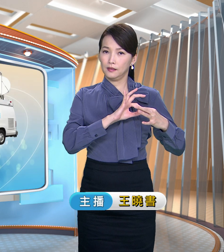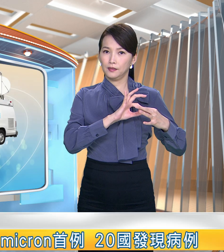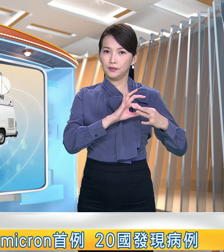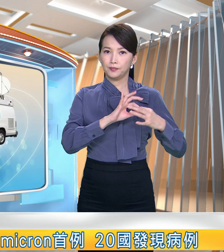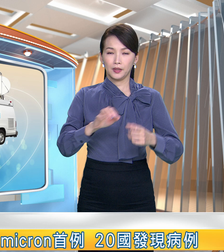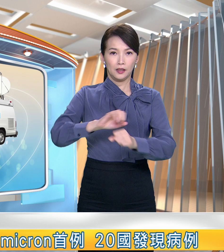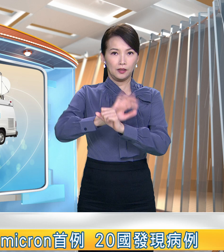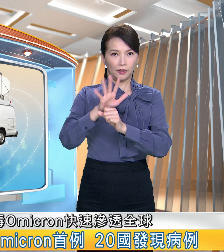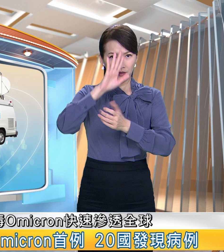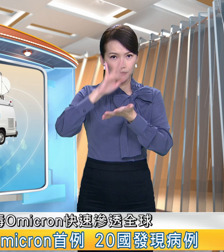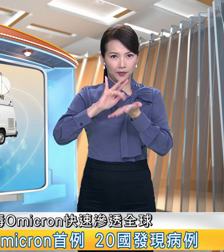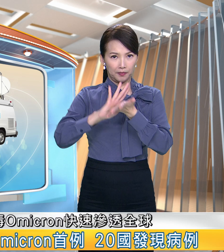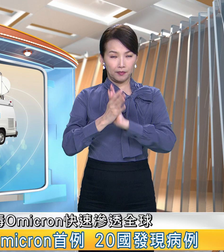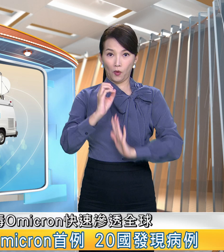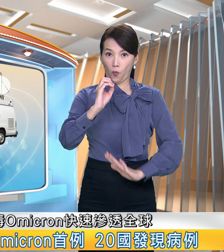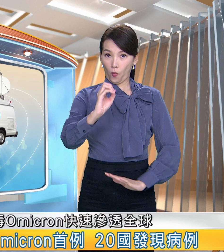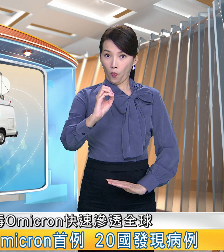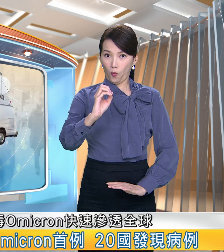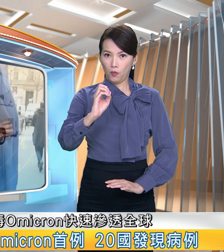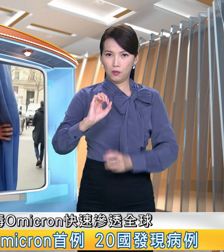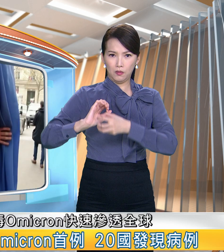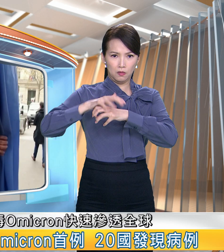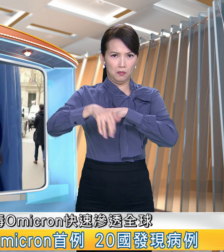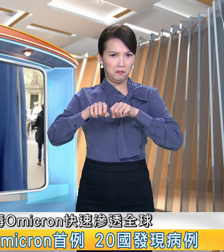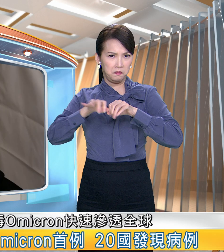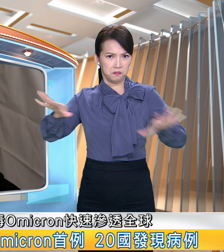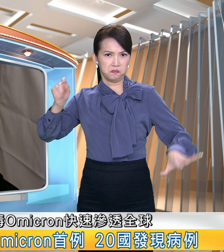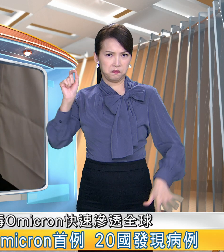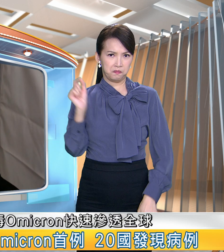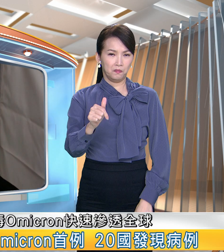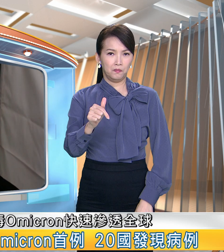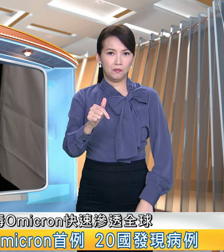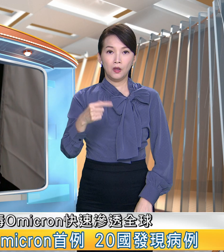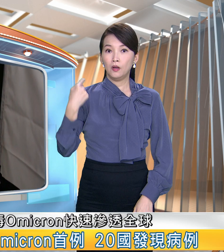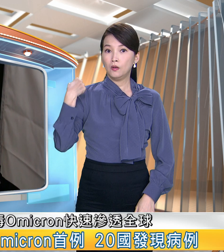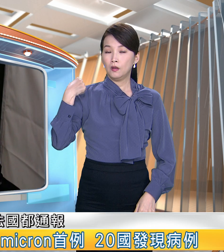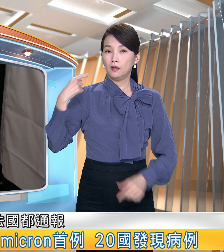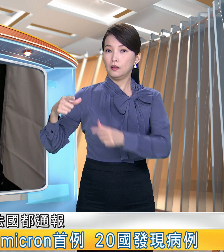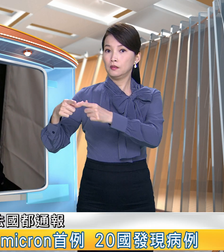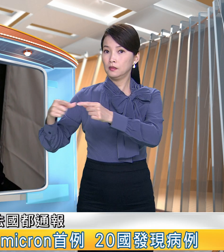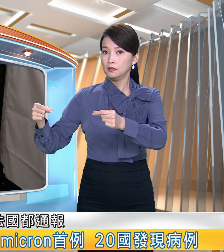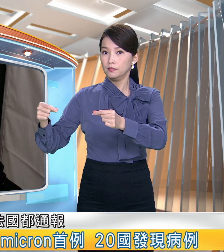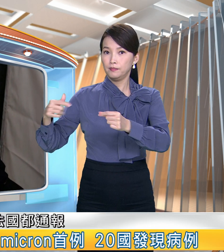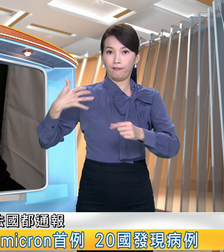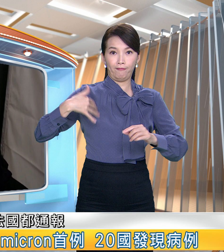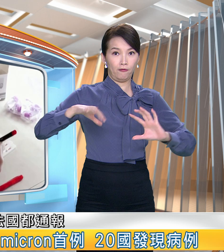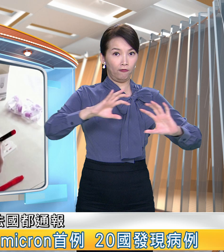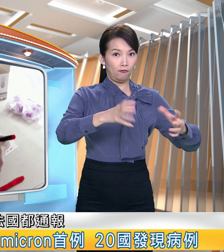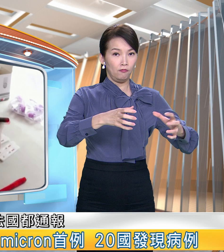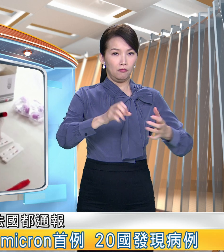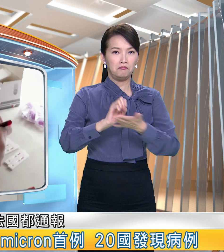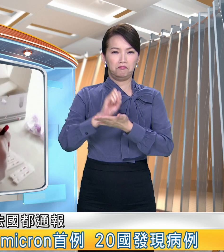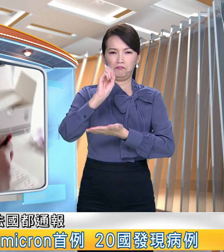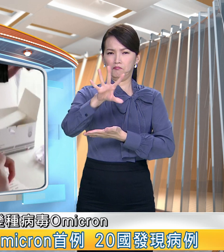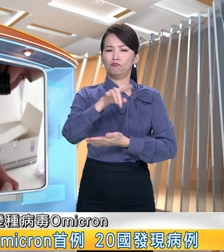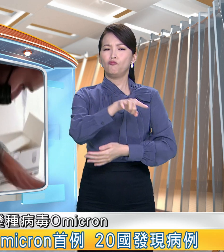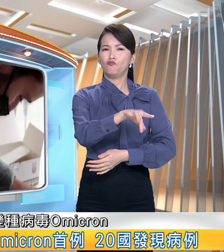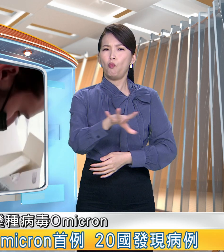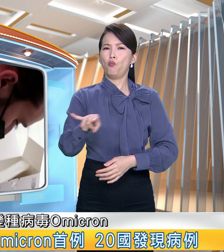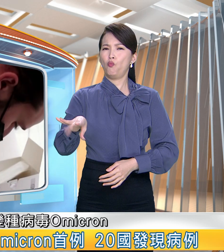心新型变种病毒 Omicron 快速的渗透全球。昨天日本跟法国都通报发现了首